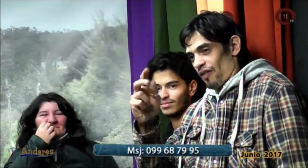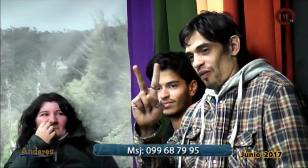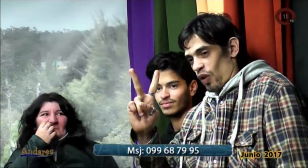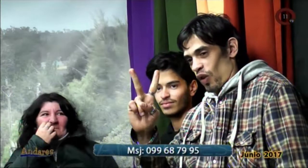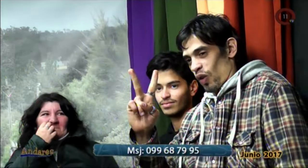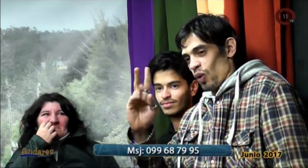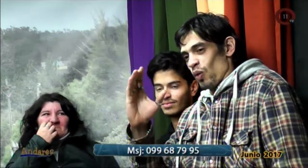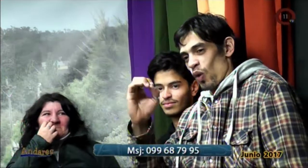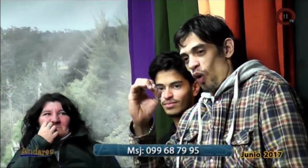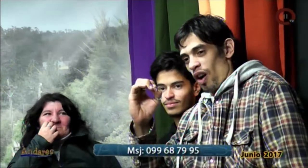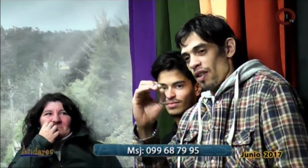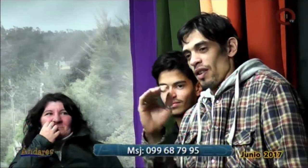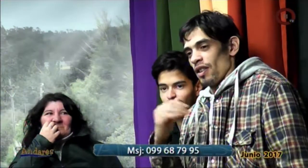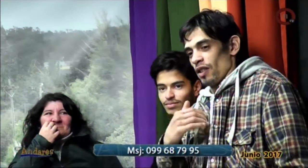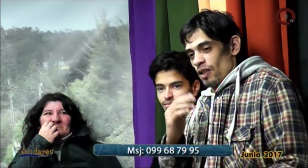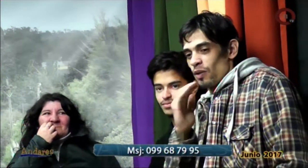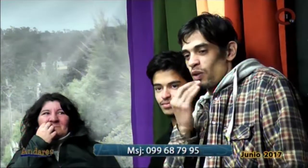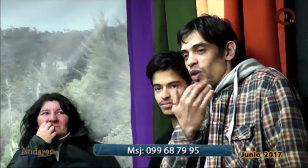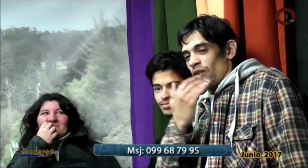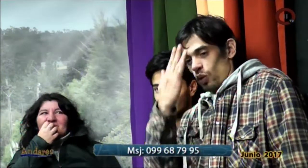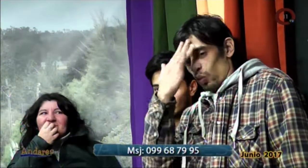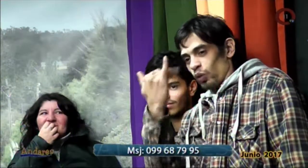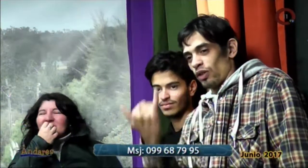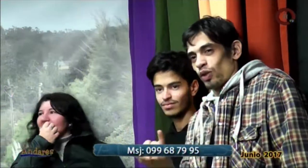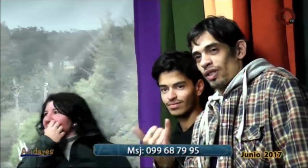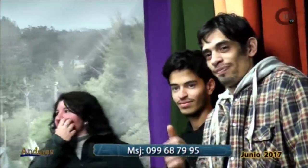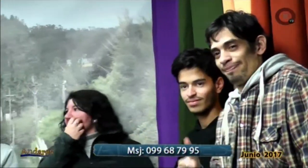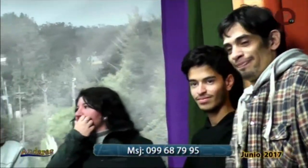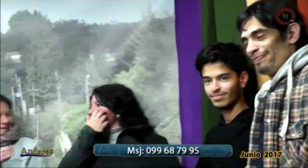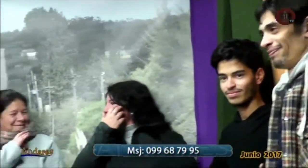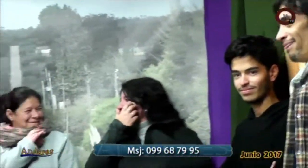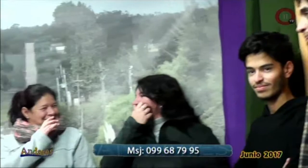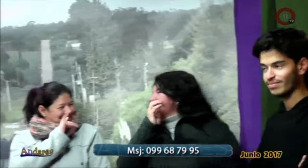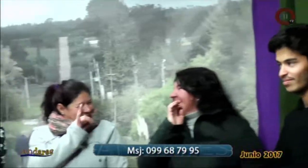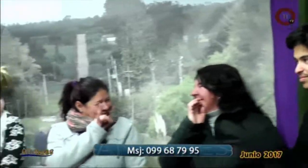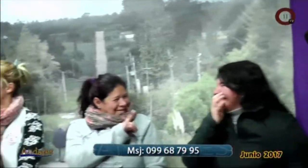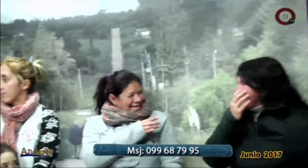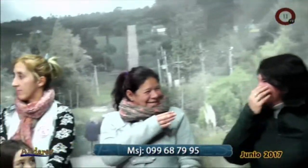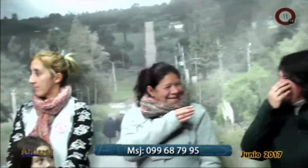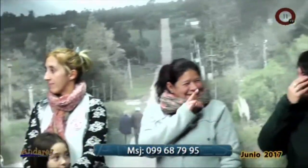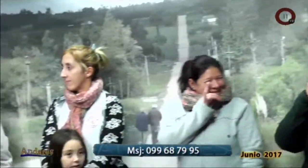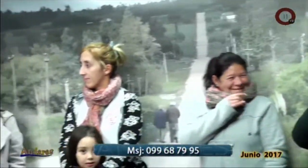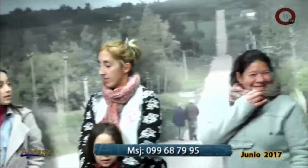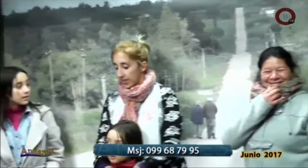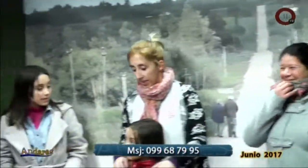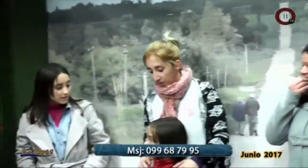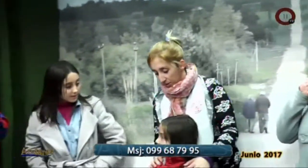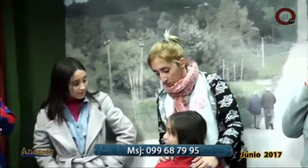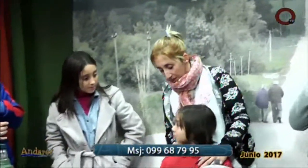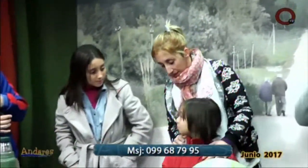Mi nombre es Gustavo Mi seña Esa Muy bien Gracias ¿Abril?